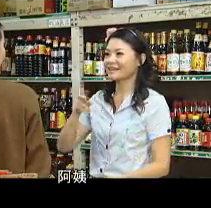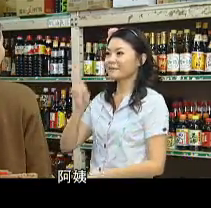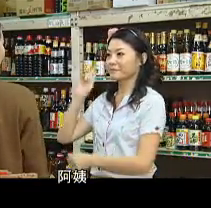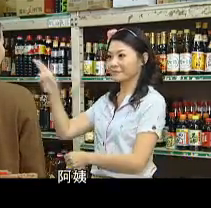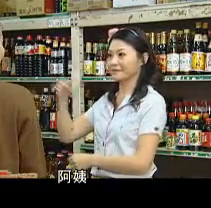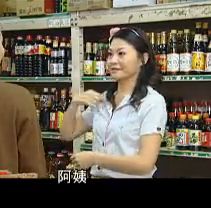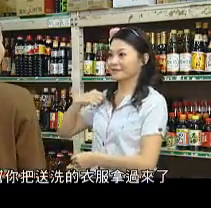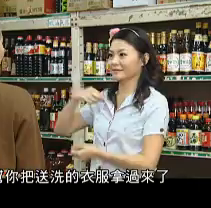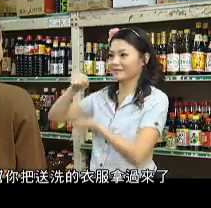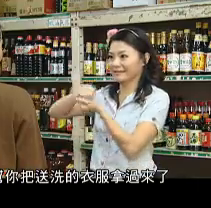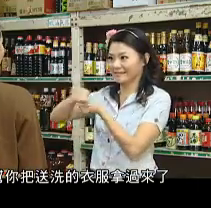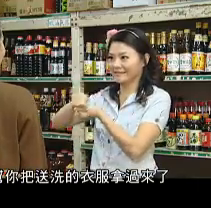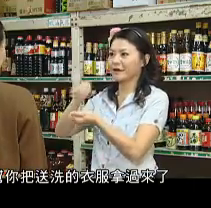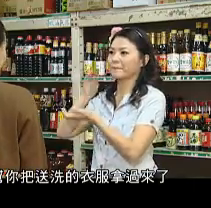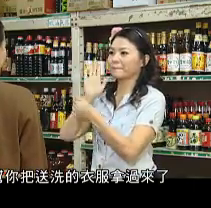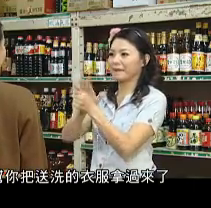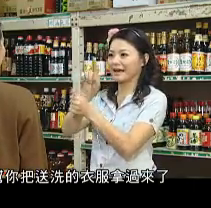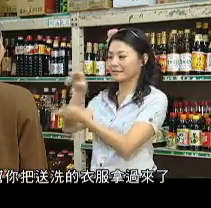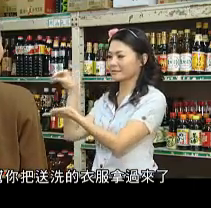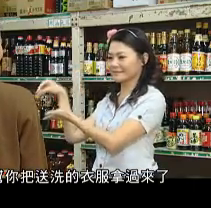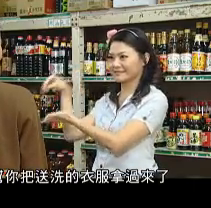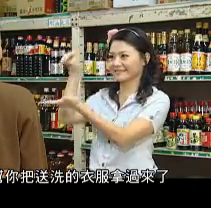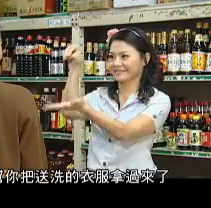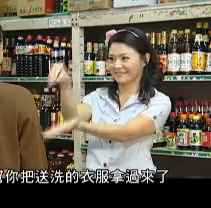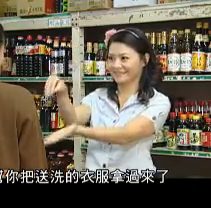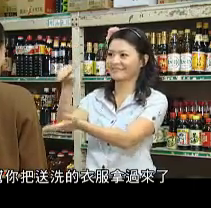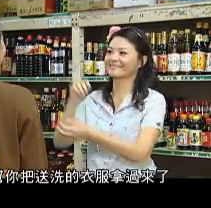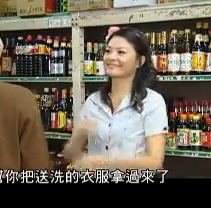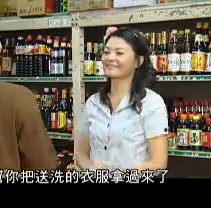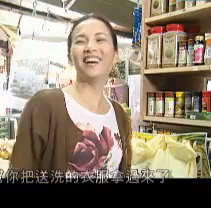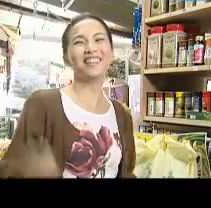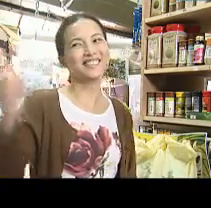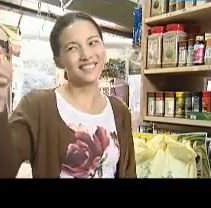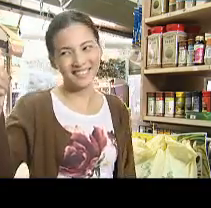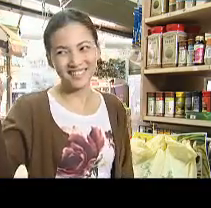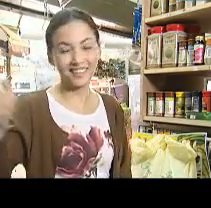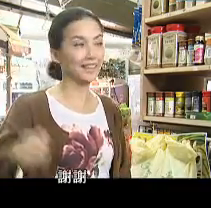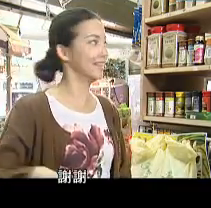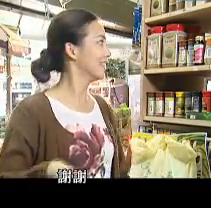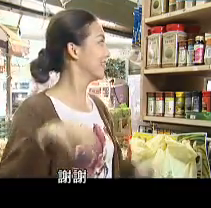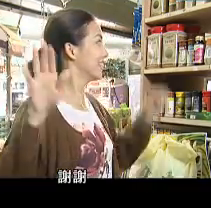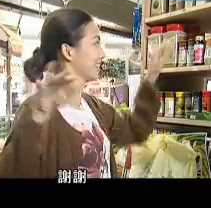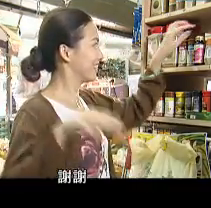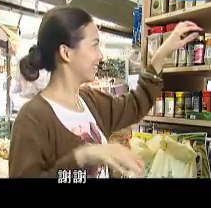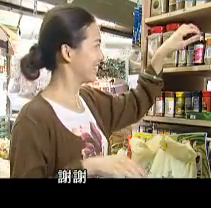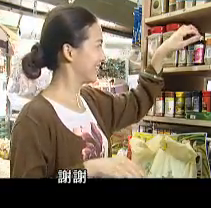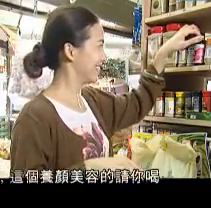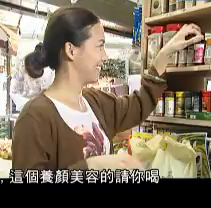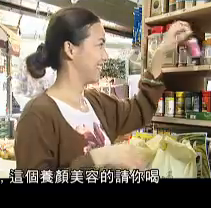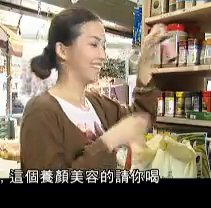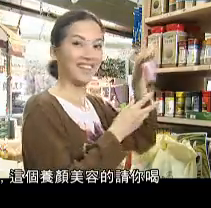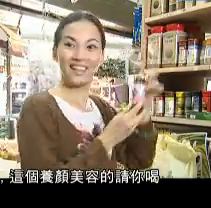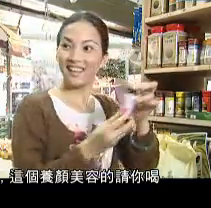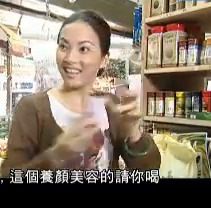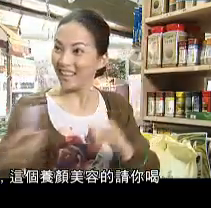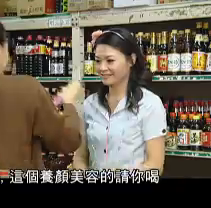阿姨，我帮你把送洗的衣服拿过来了。 哦，谢谢哦。嘿，来，啊，这